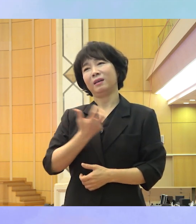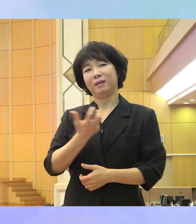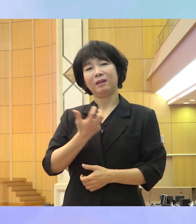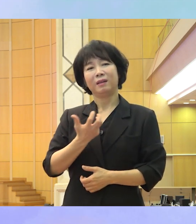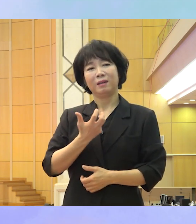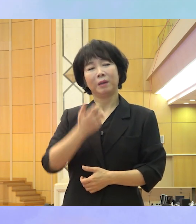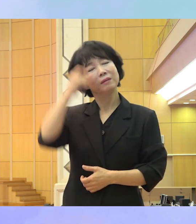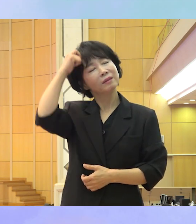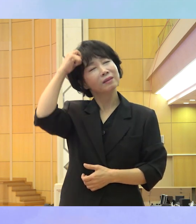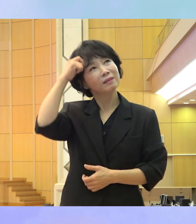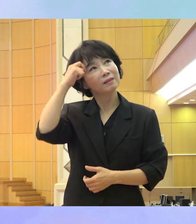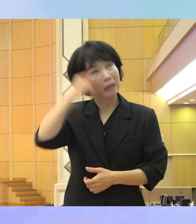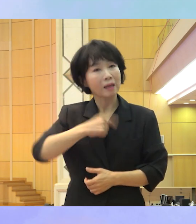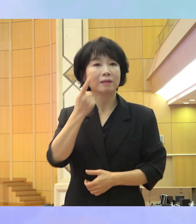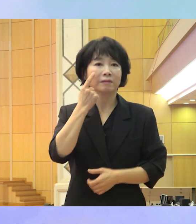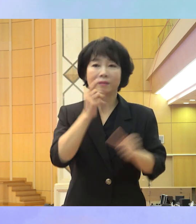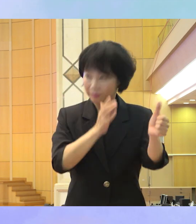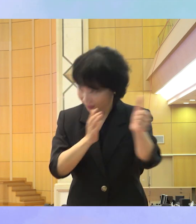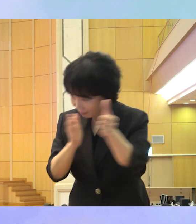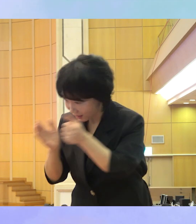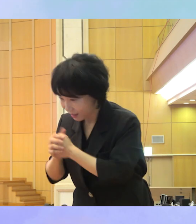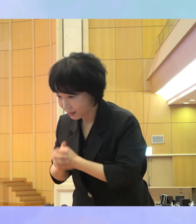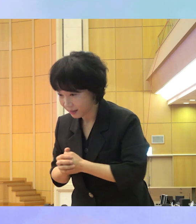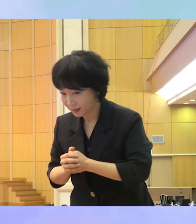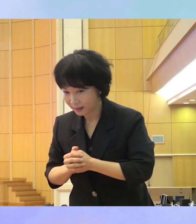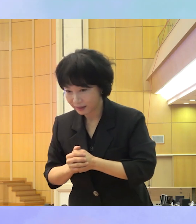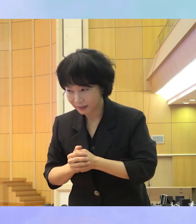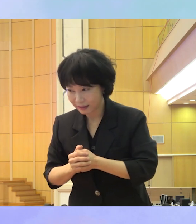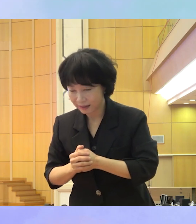어떠했는가는 여러분이 짐작하고도 남습니다.